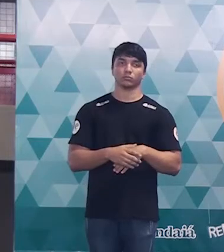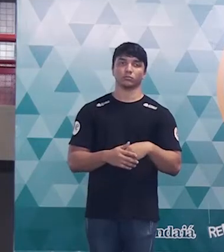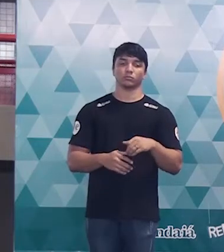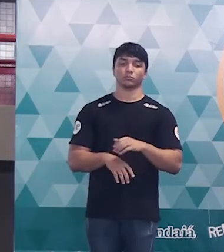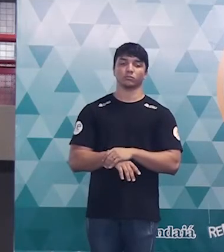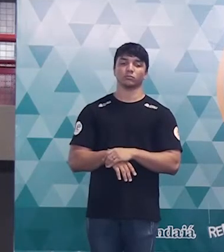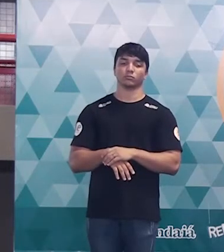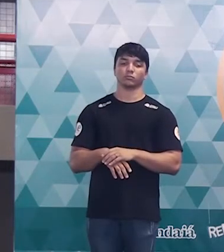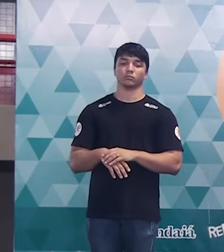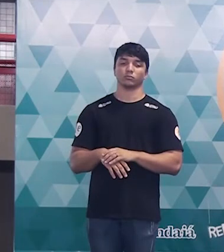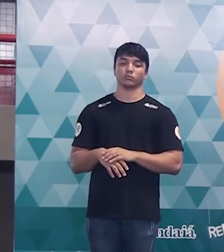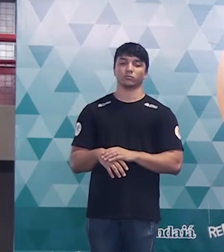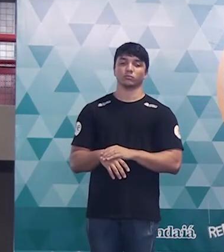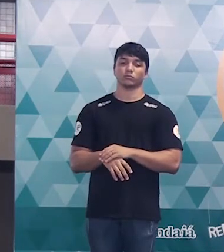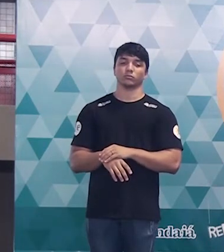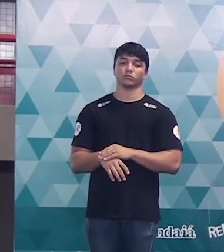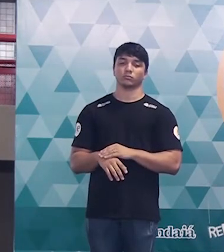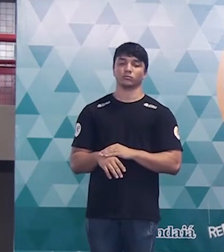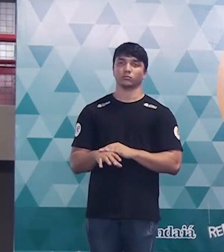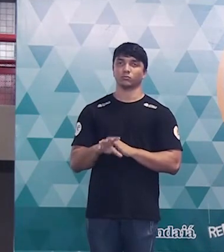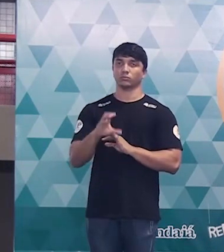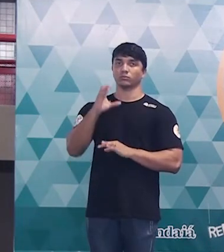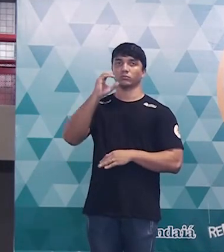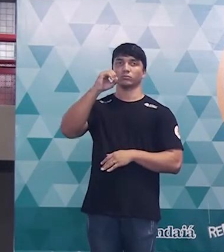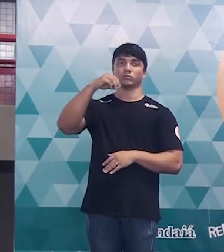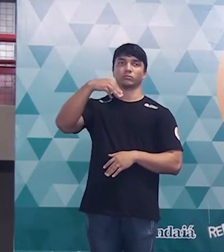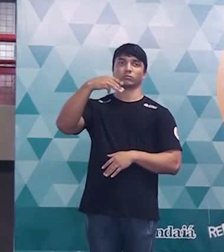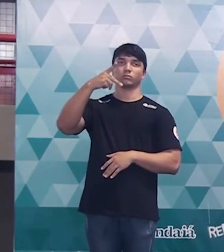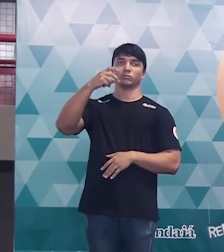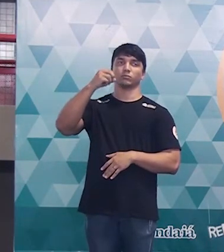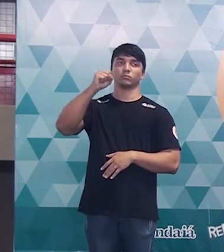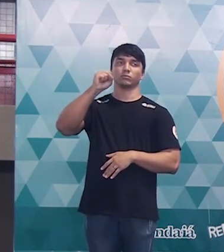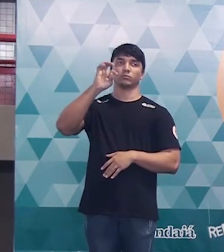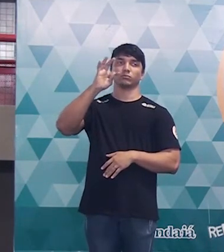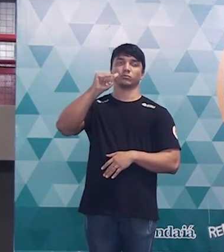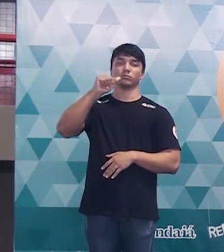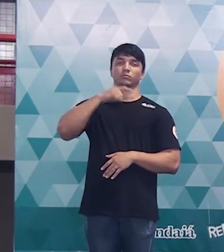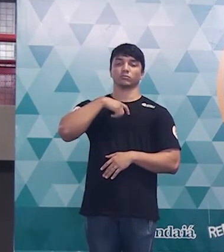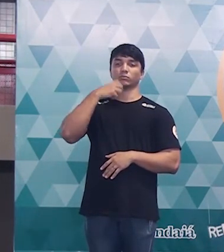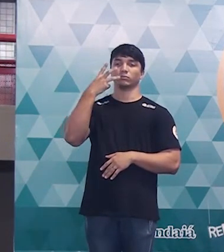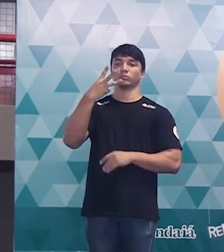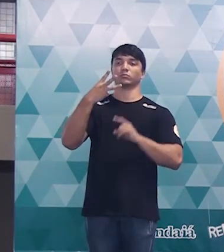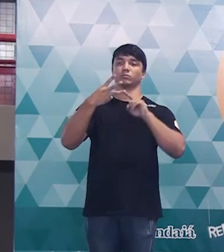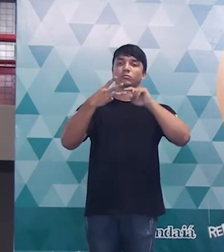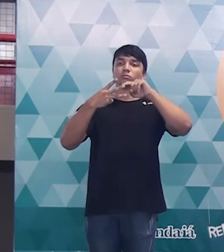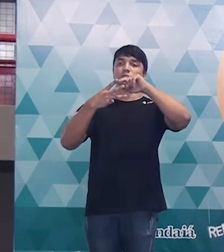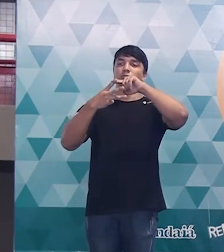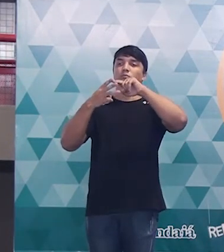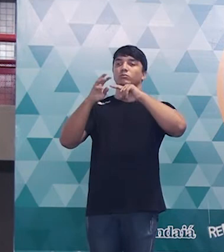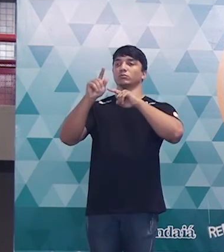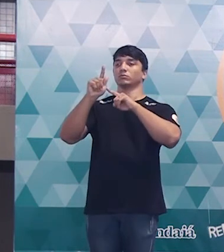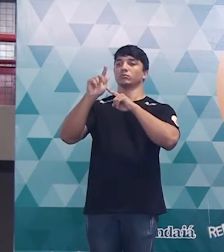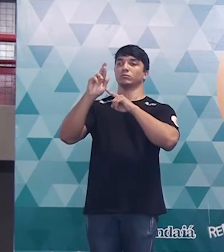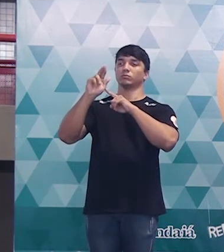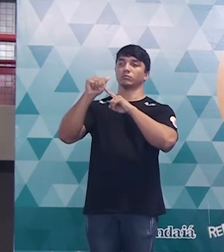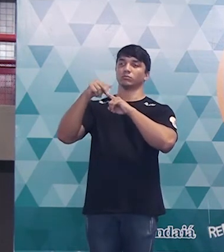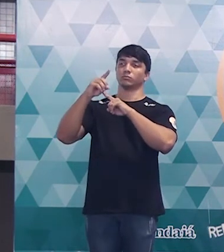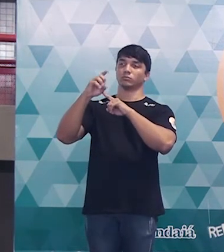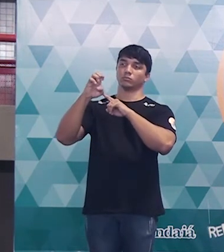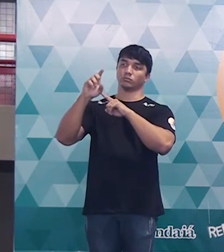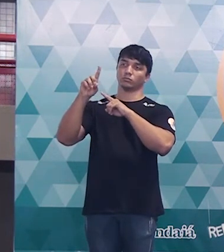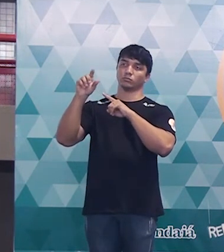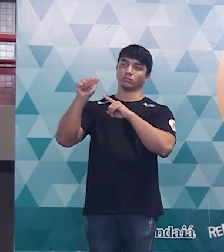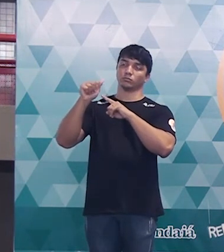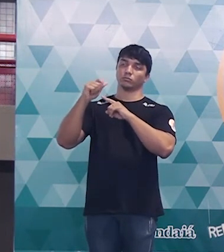Cancão, e o que é uma regra de 3 composta? Vamos ter 3 grandezas. 3 situações que poderei